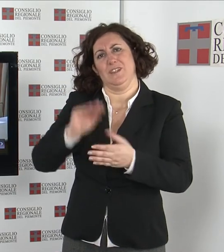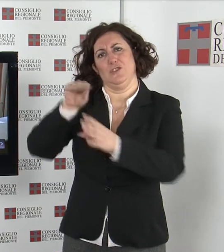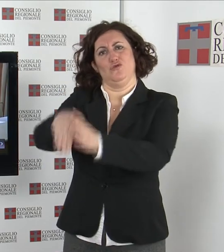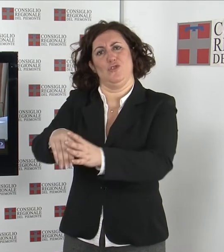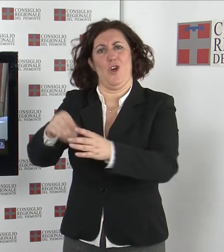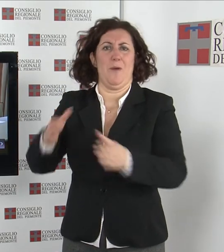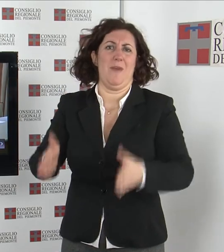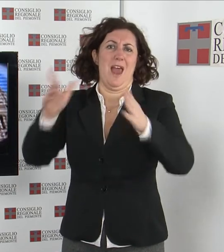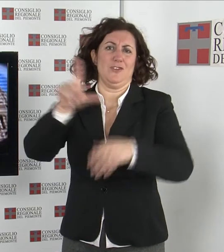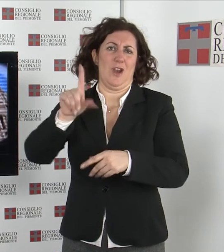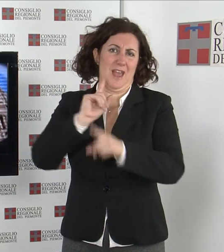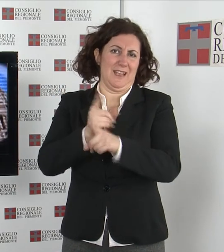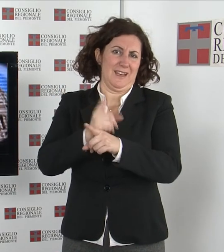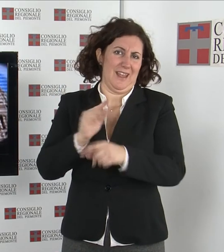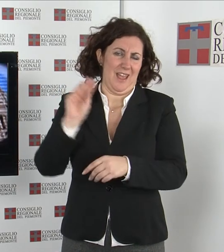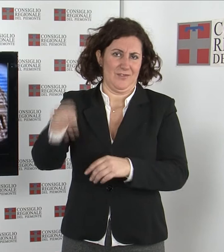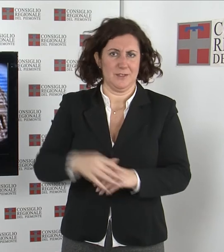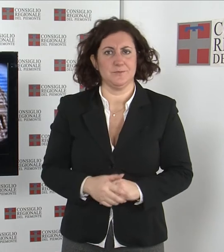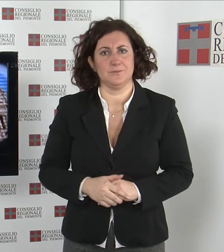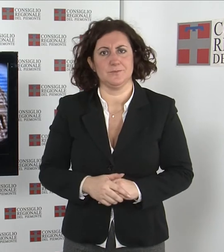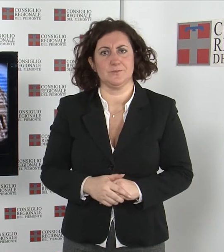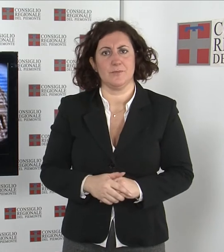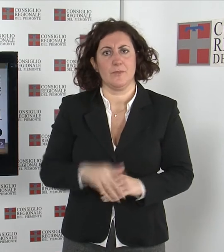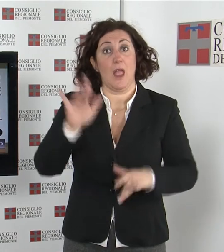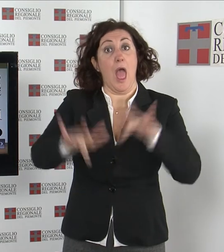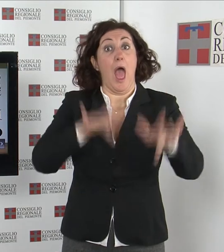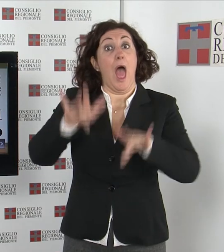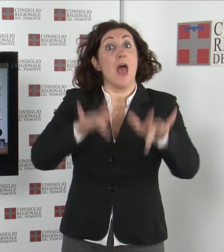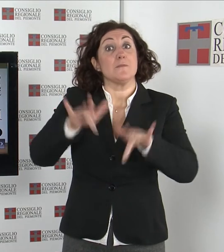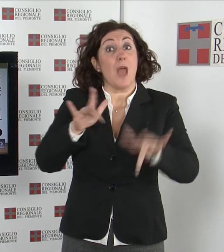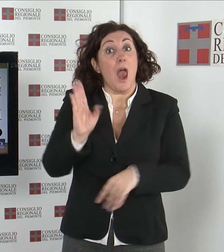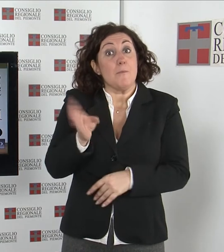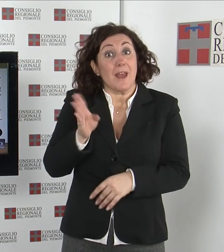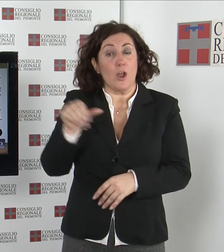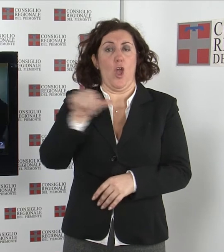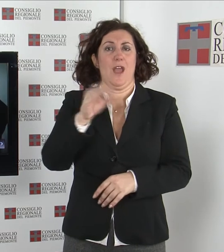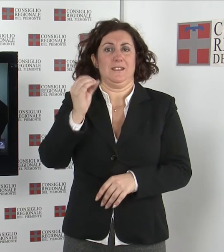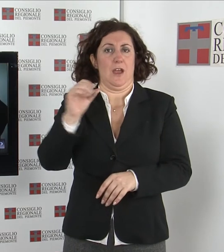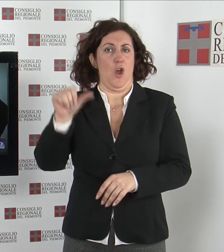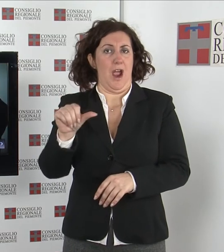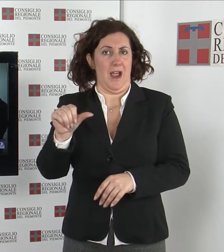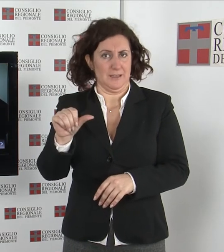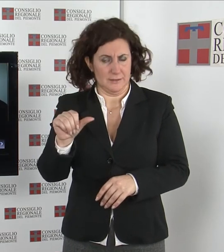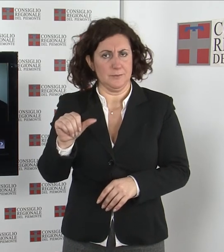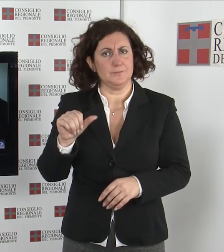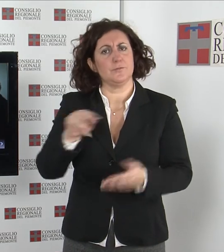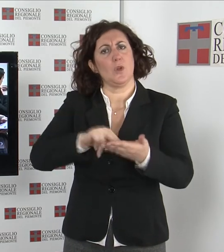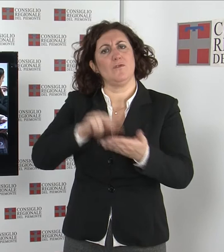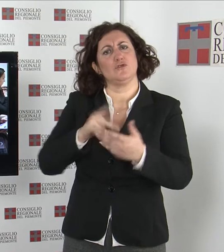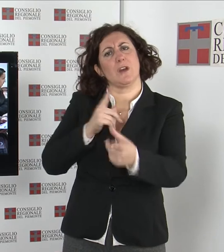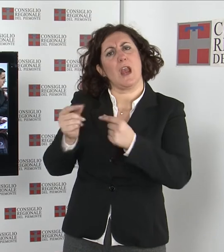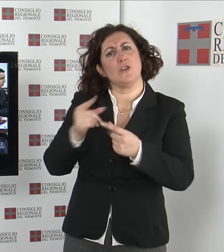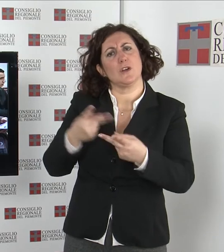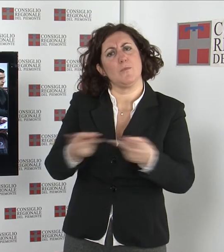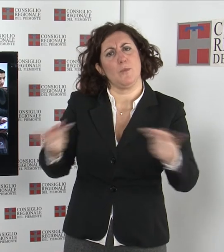Lascaris SOS animali in pericolo nell'ufficio relazioni con il pubblico del consiglio regionale a Torino è